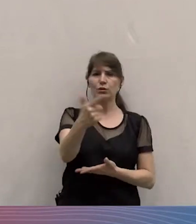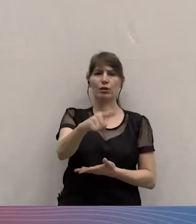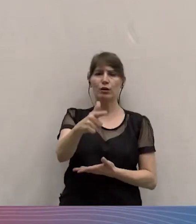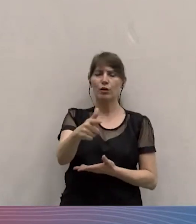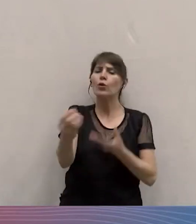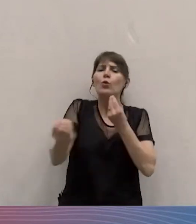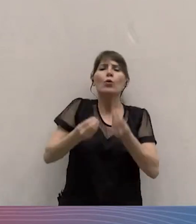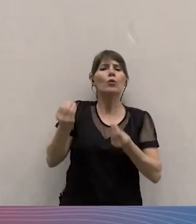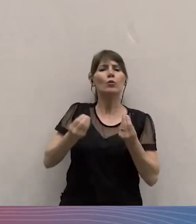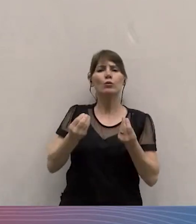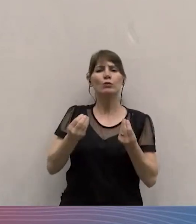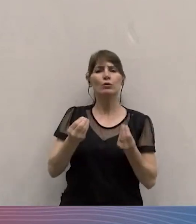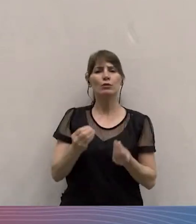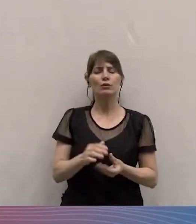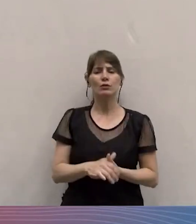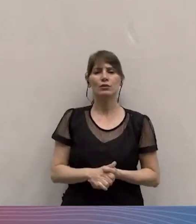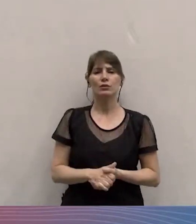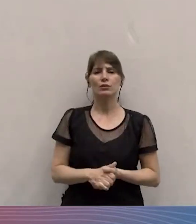E como é que é?